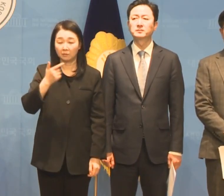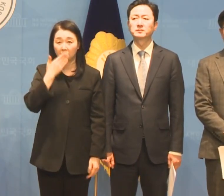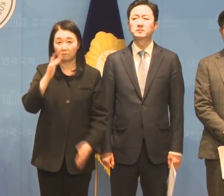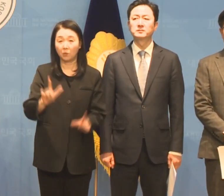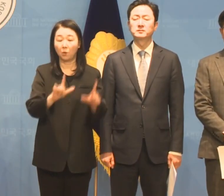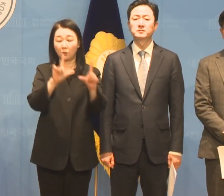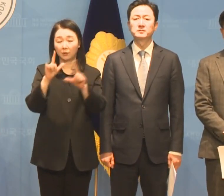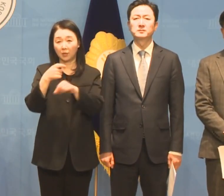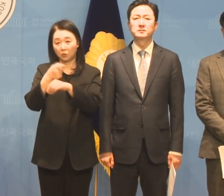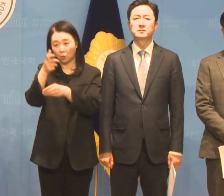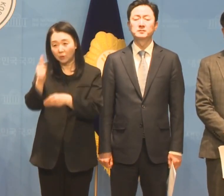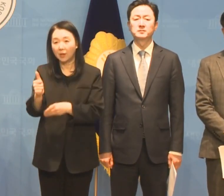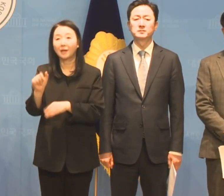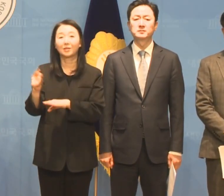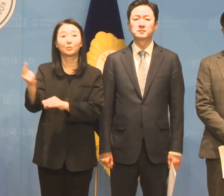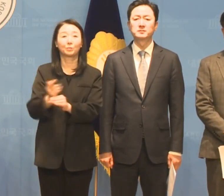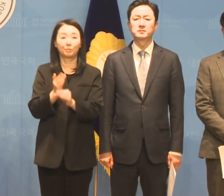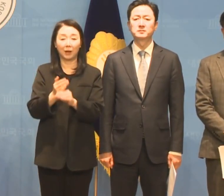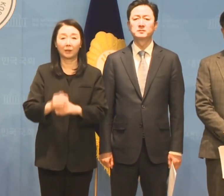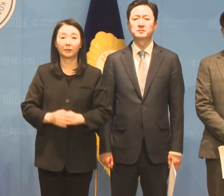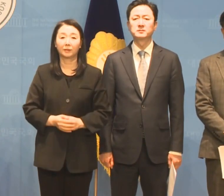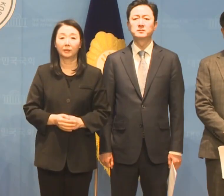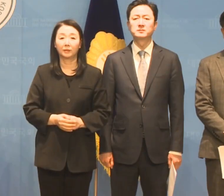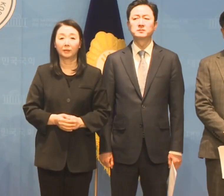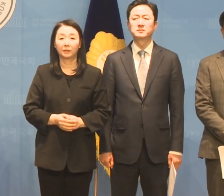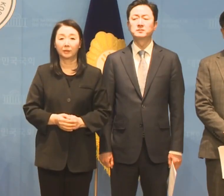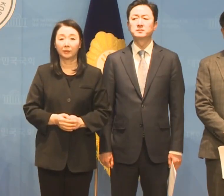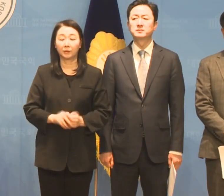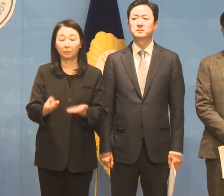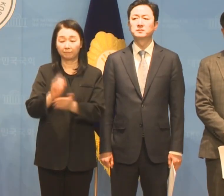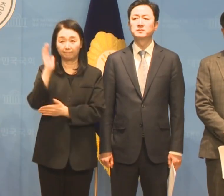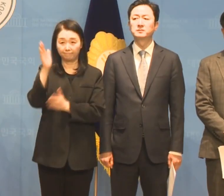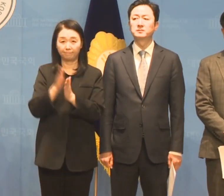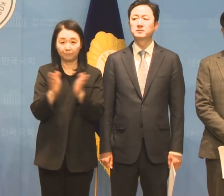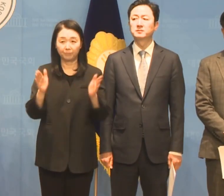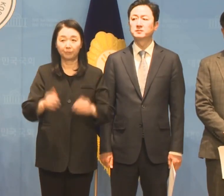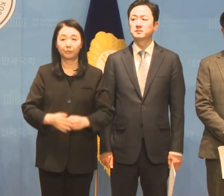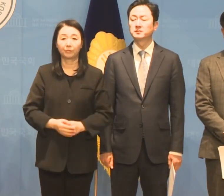민생경제연구소 소장님이 지금 오고 계십니다. 그러면 기자회견을 해주시기 바랍니다.